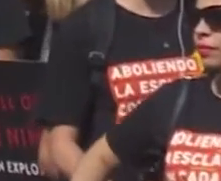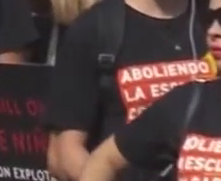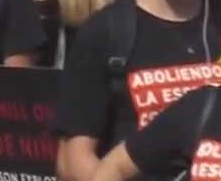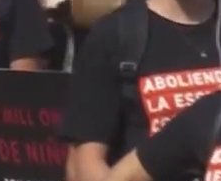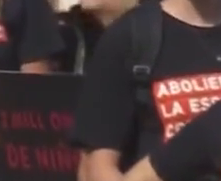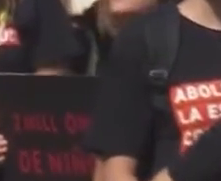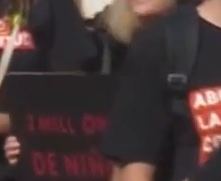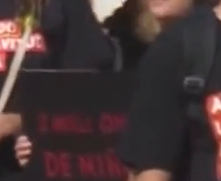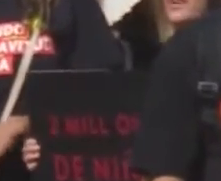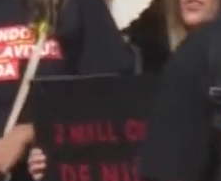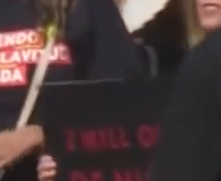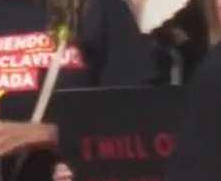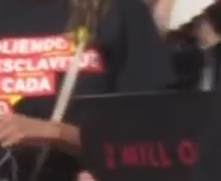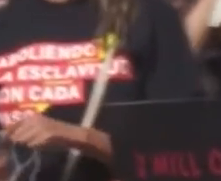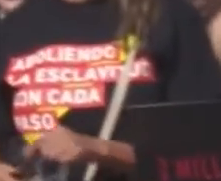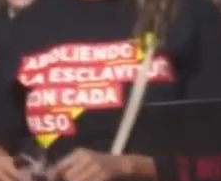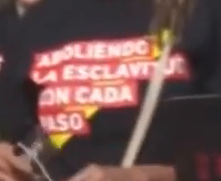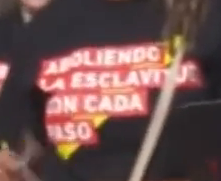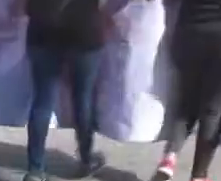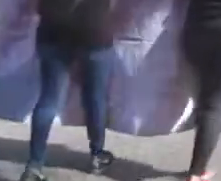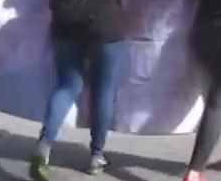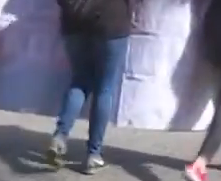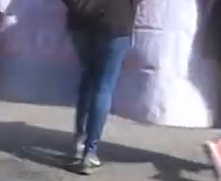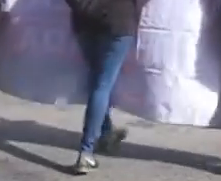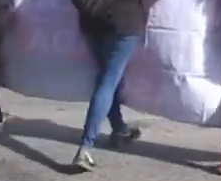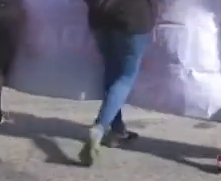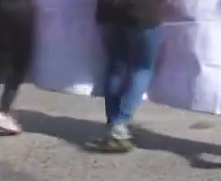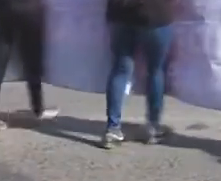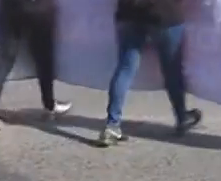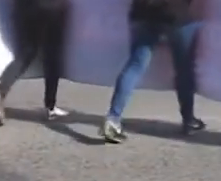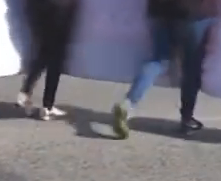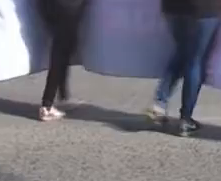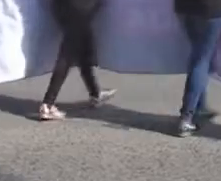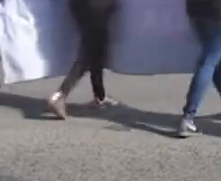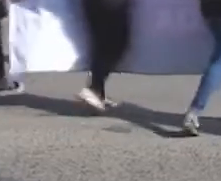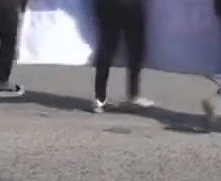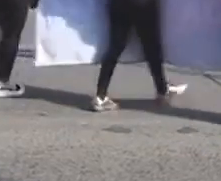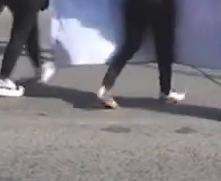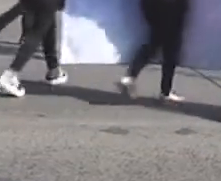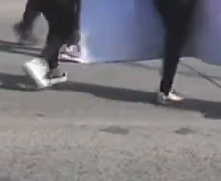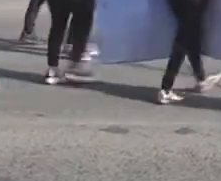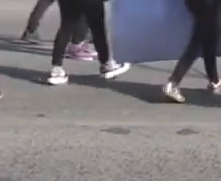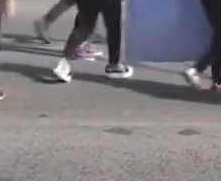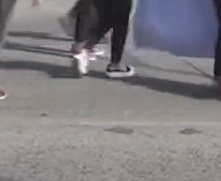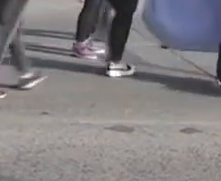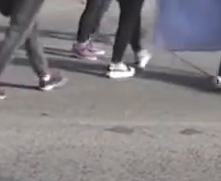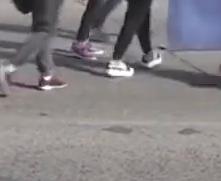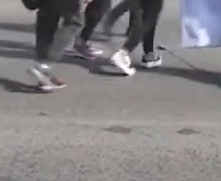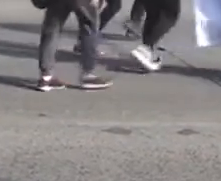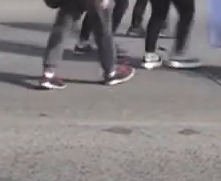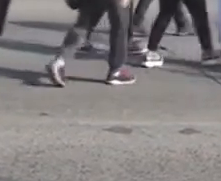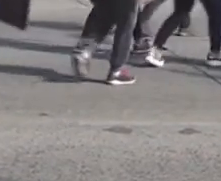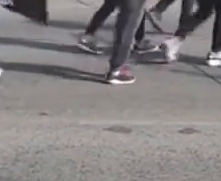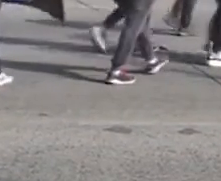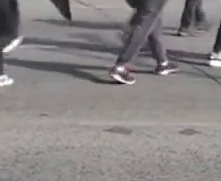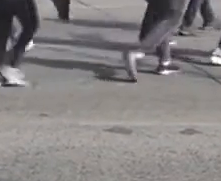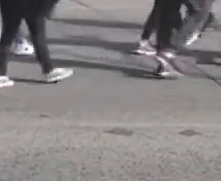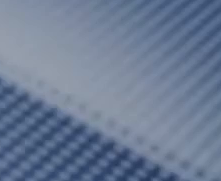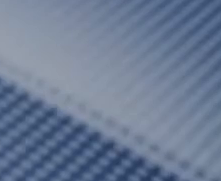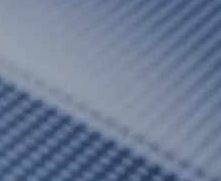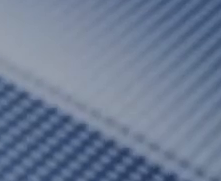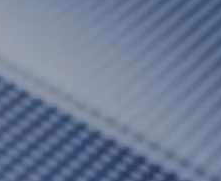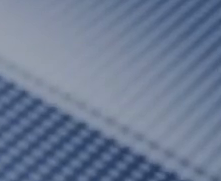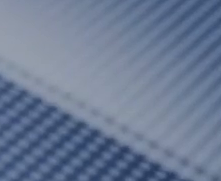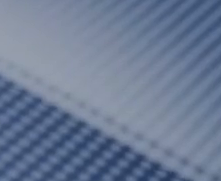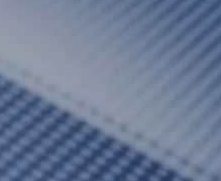esclavitud no está totalmente abolida de nuestros días. Actualmente hay más de 50 millones de mexicanos que viven en pobreza y cientos de miles de